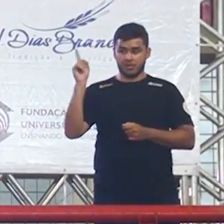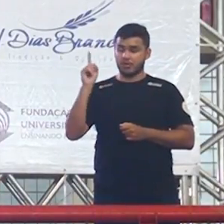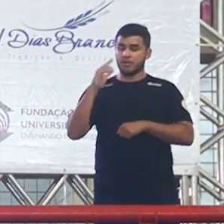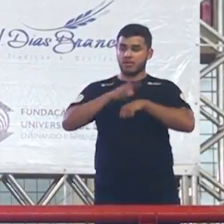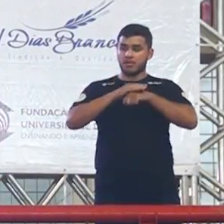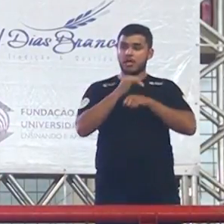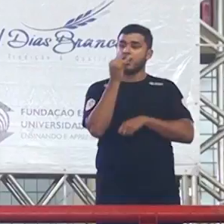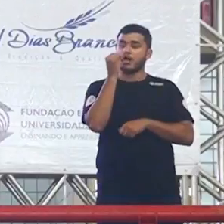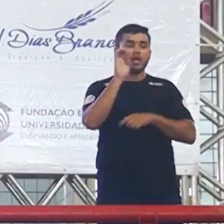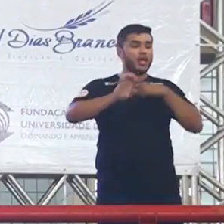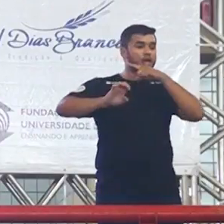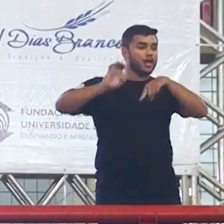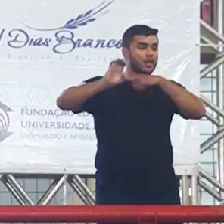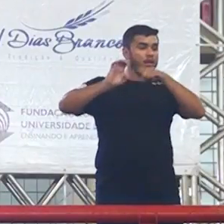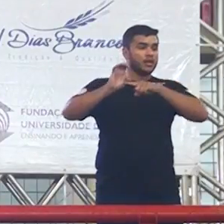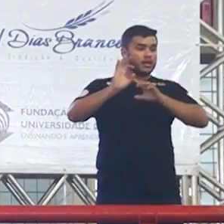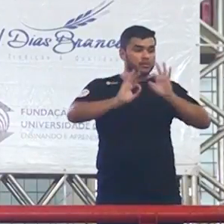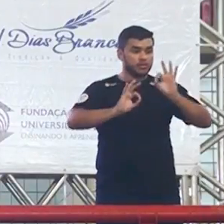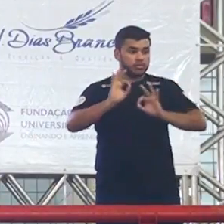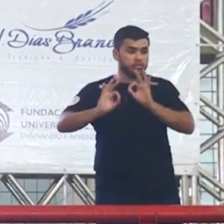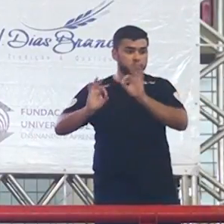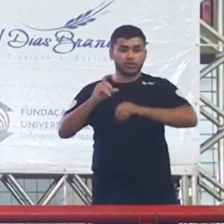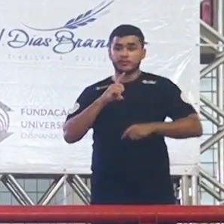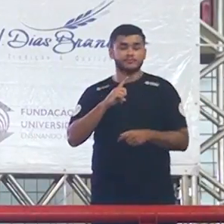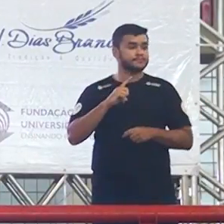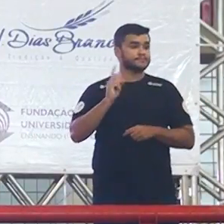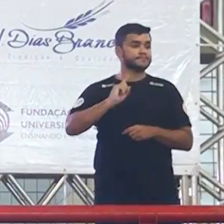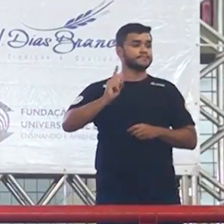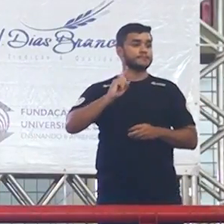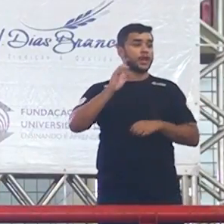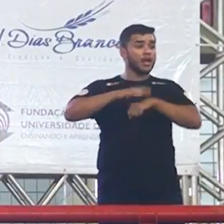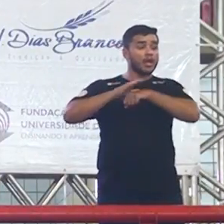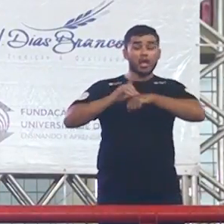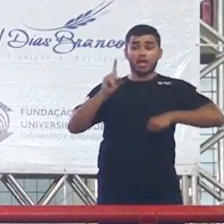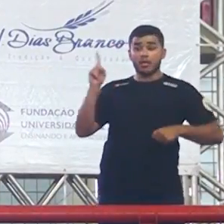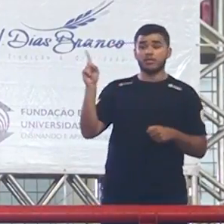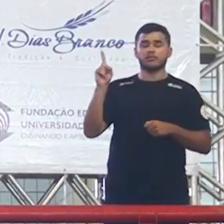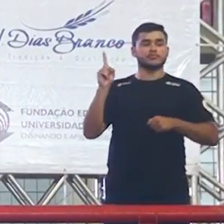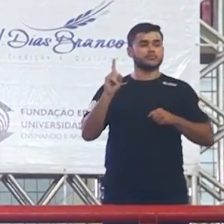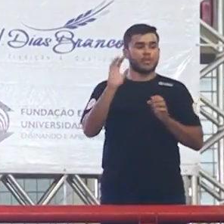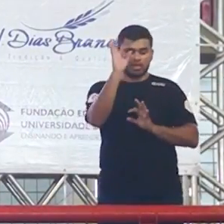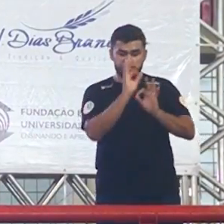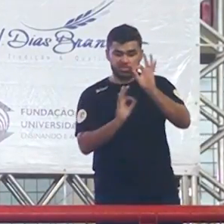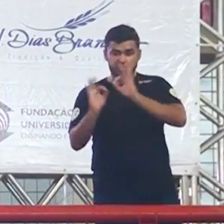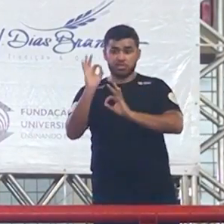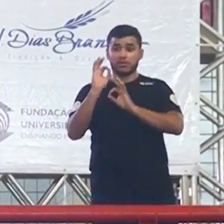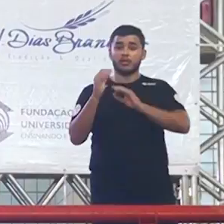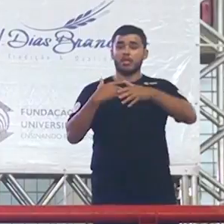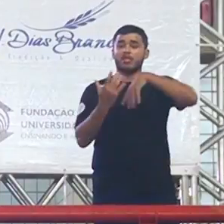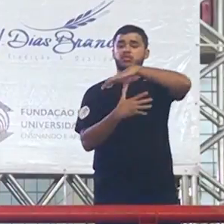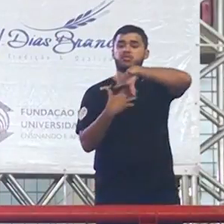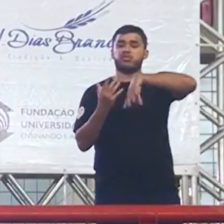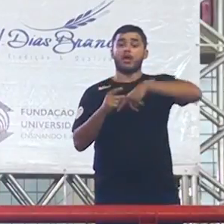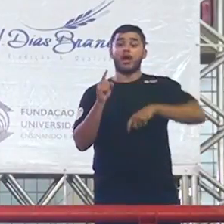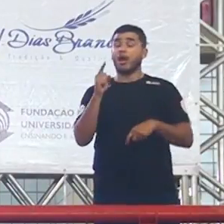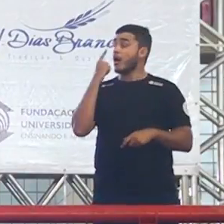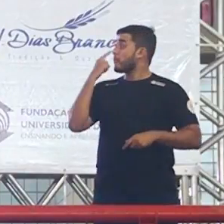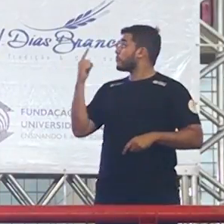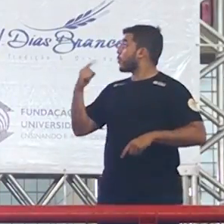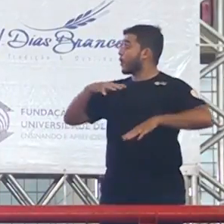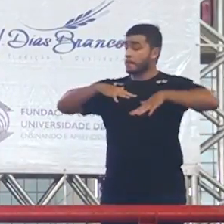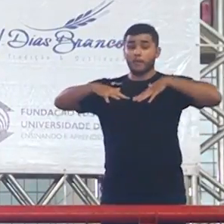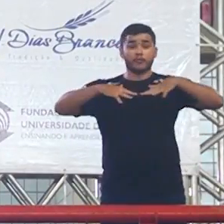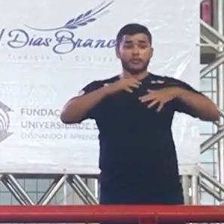elétrons estão se movimentando organizadamente? Não. Estão se movimentando como? Por quê? Porque eu ainda